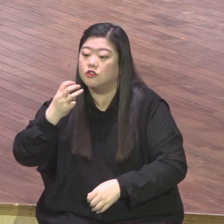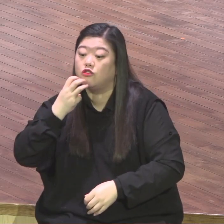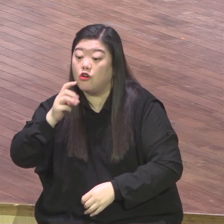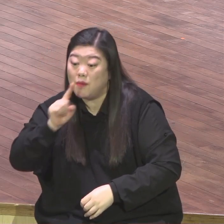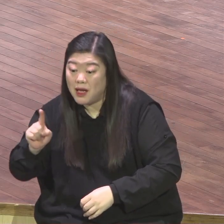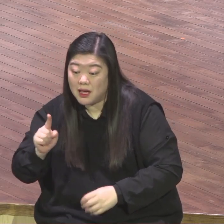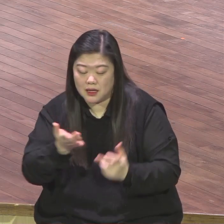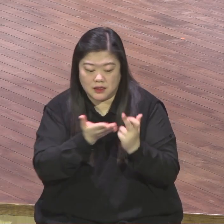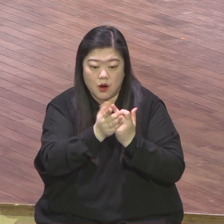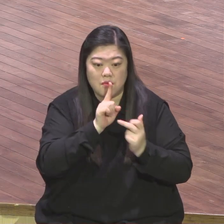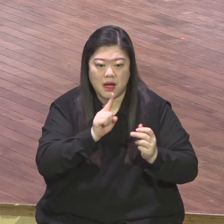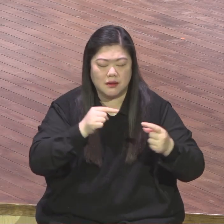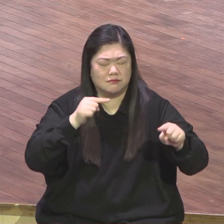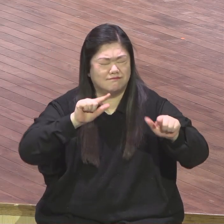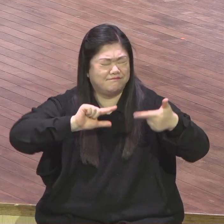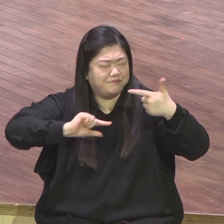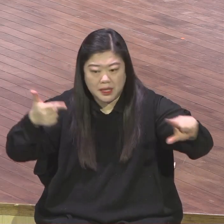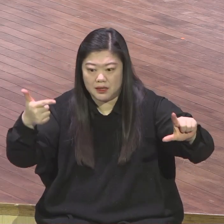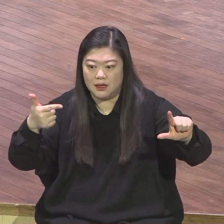것이 제주도였어.